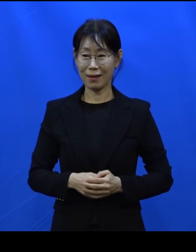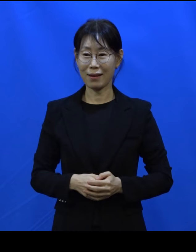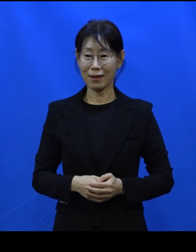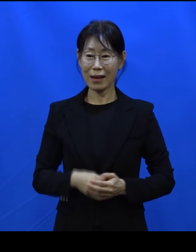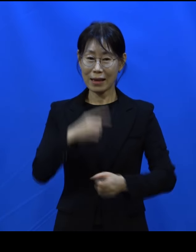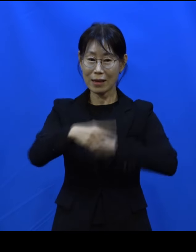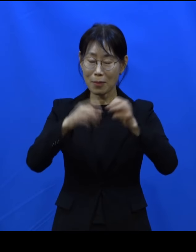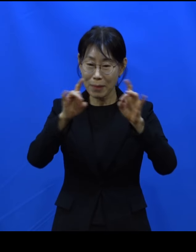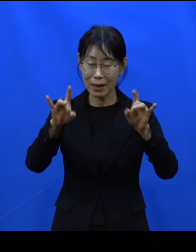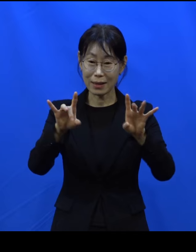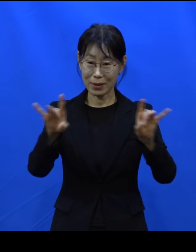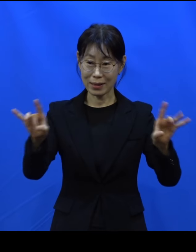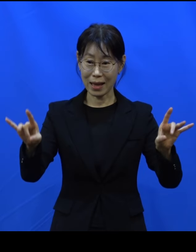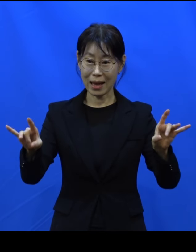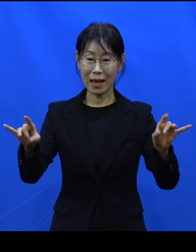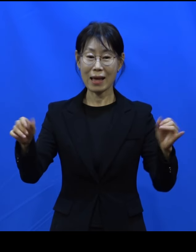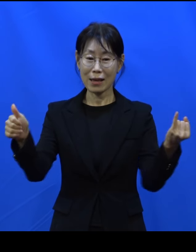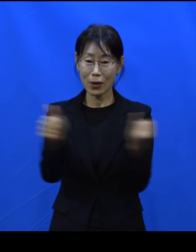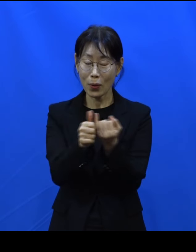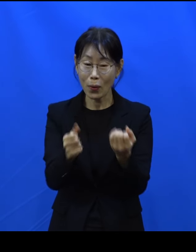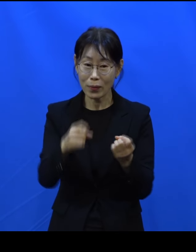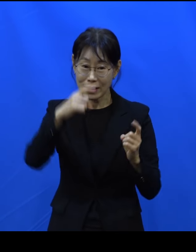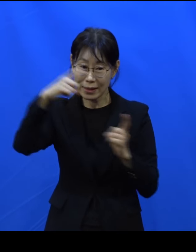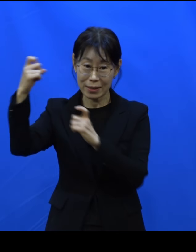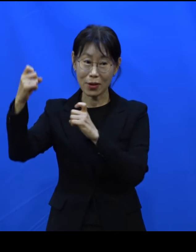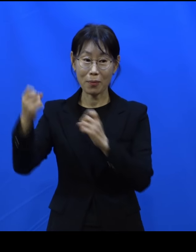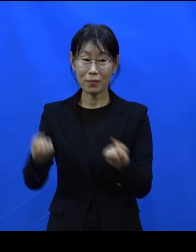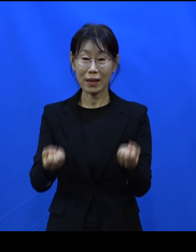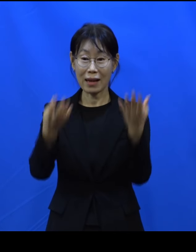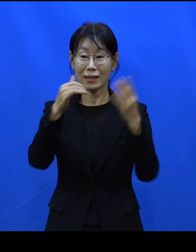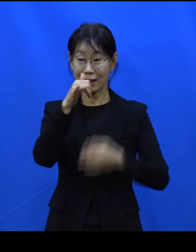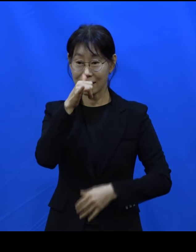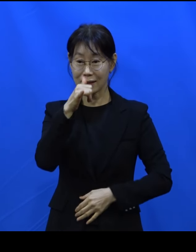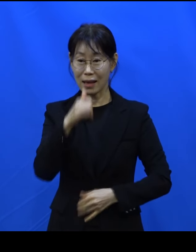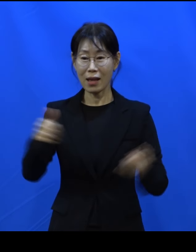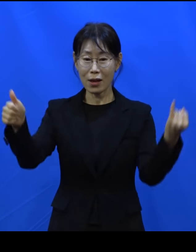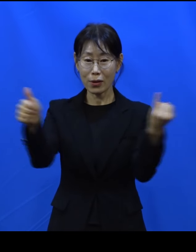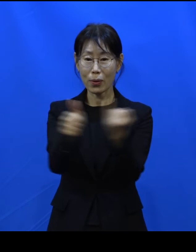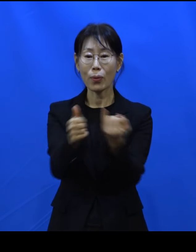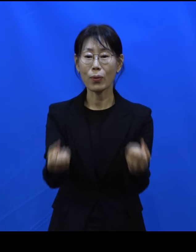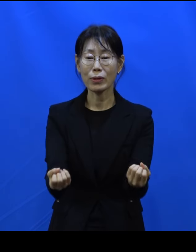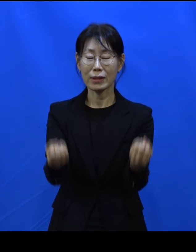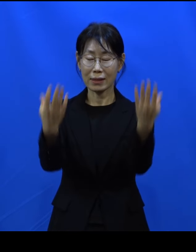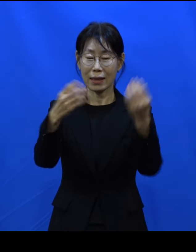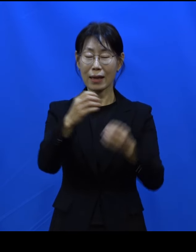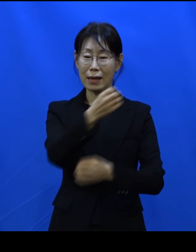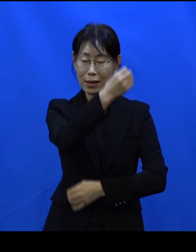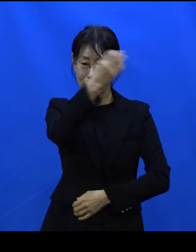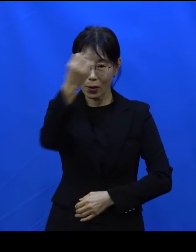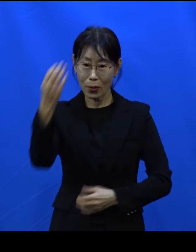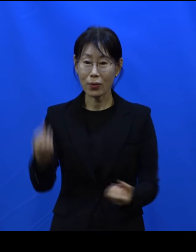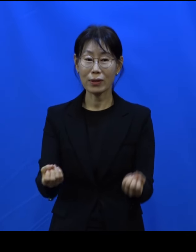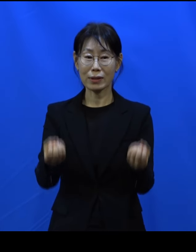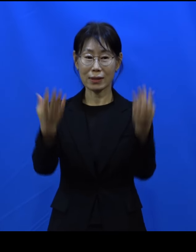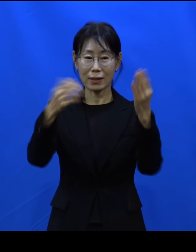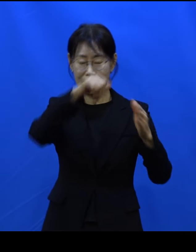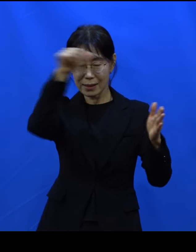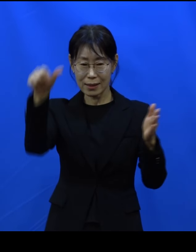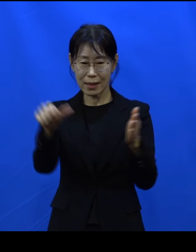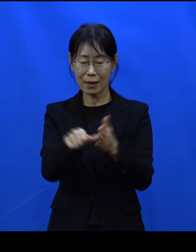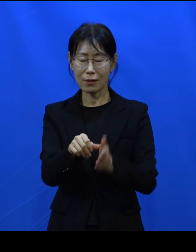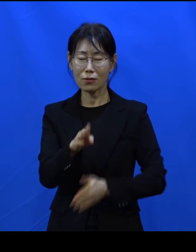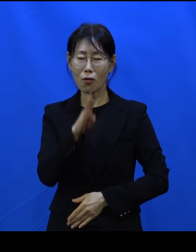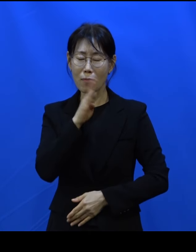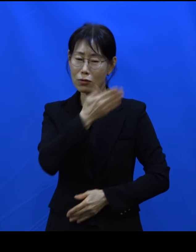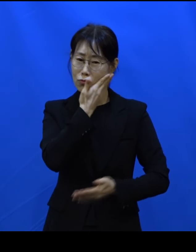해마다 기념하고 그러잖아요. 이 결혼식은 그만큼 일생에 굉장히 의미 있는